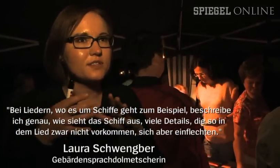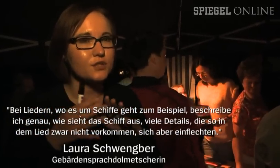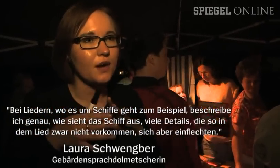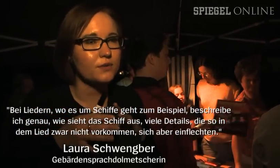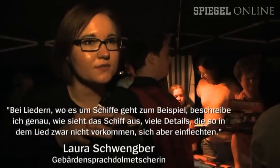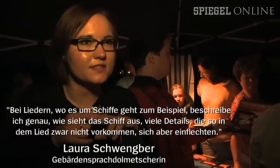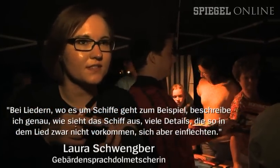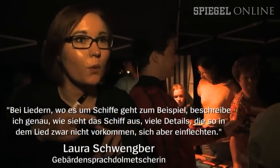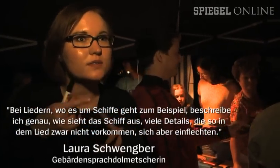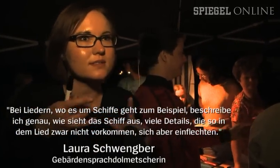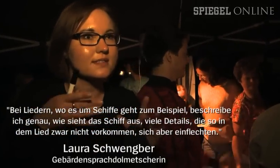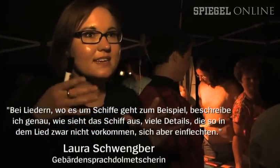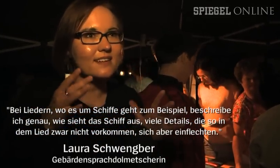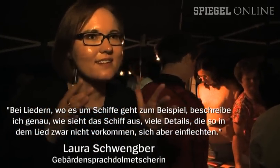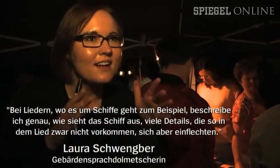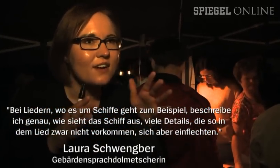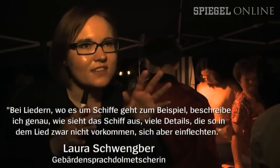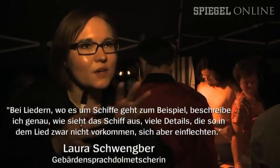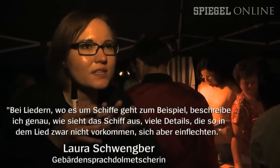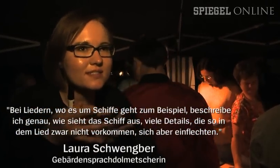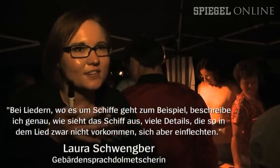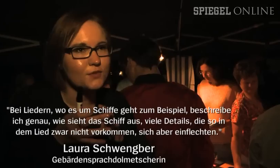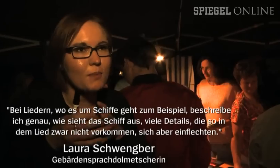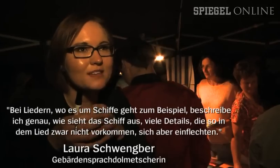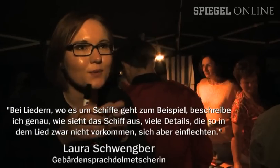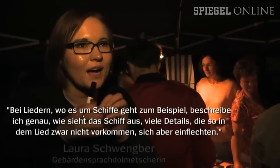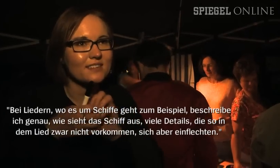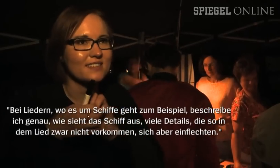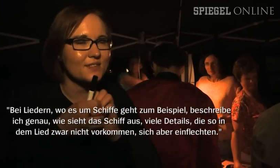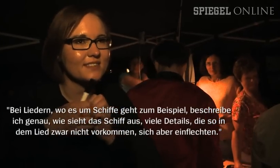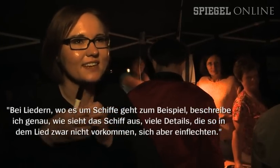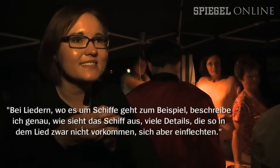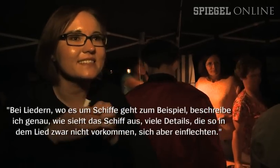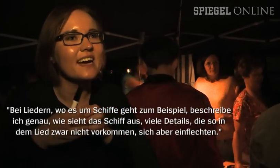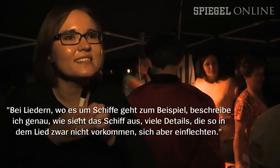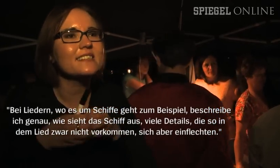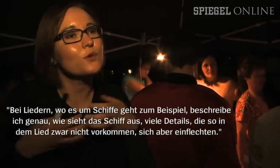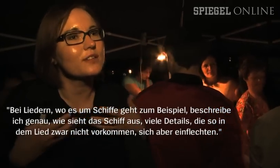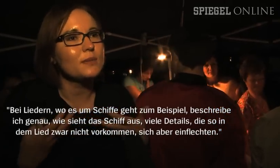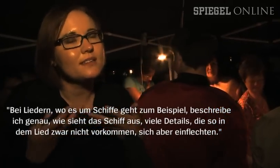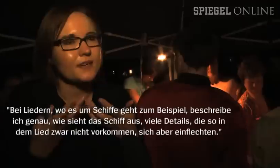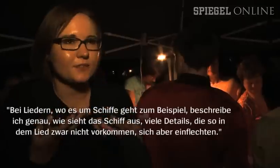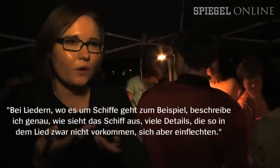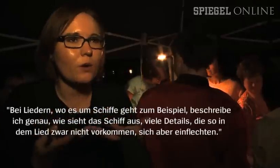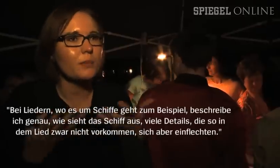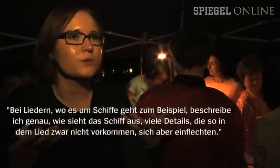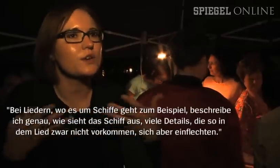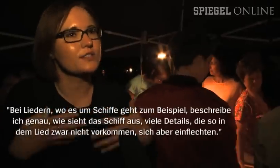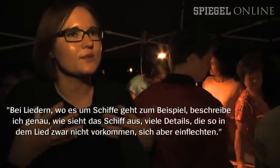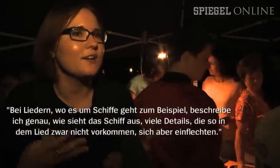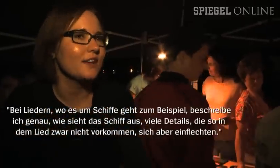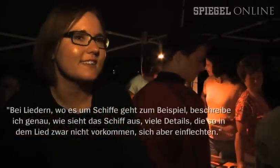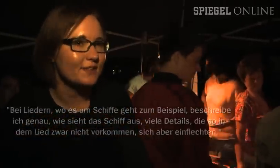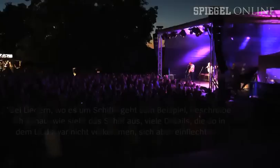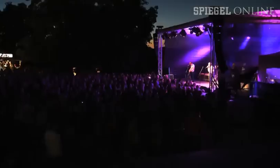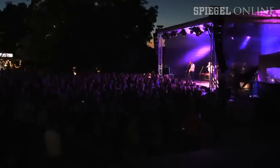genau, wie sieht das Schiff aus, wie groß ist das Segel, welches Holz ist das, wie viel Maserung hat das, also diese ganzen Details, die so in dem Lied zwar nicht vorkommen, aber durchaus